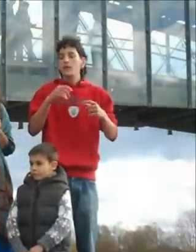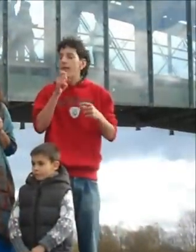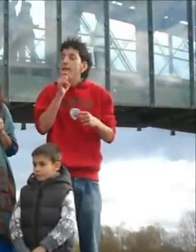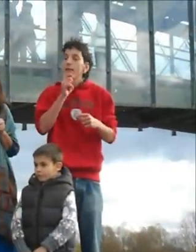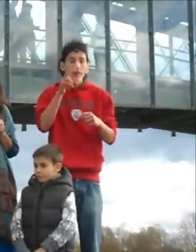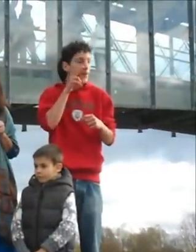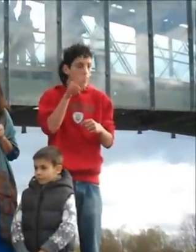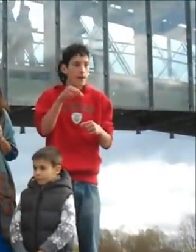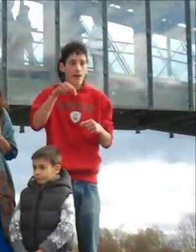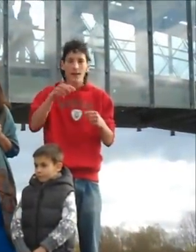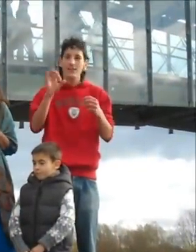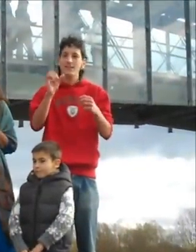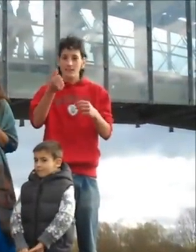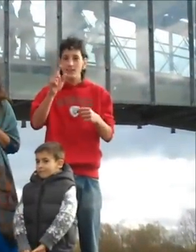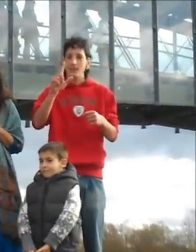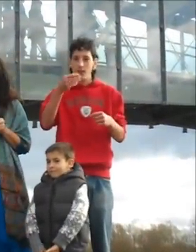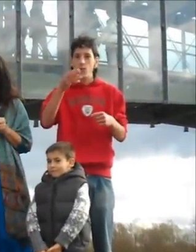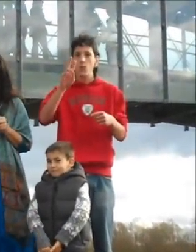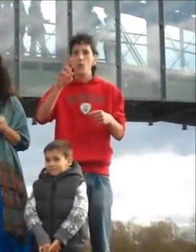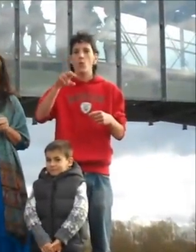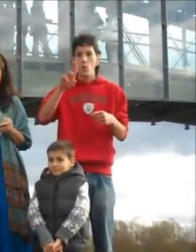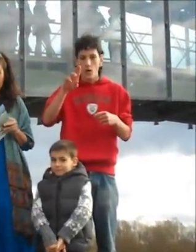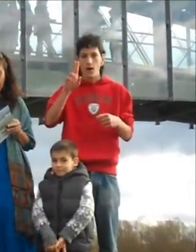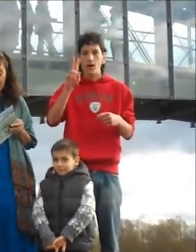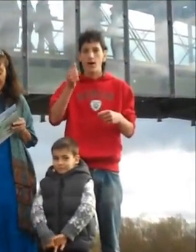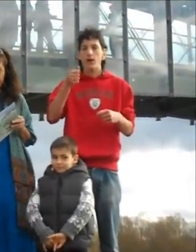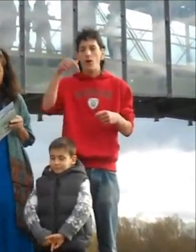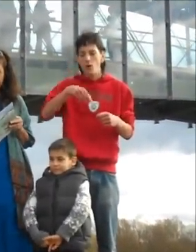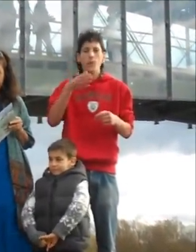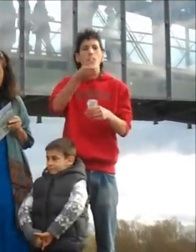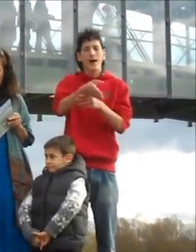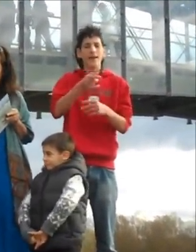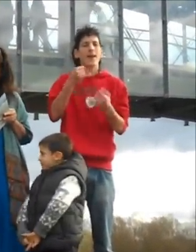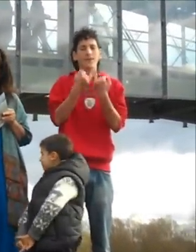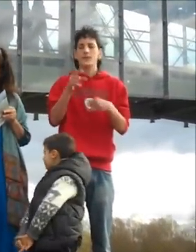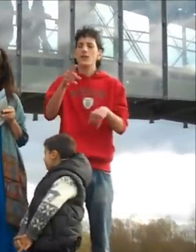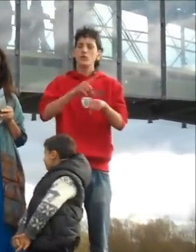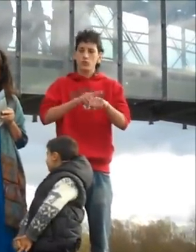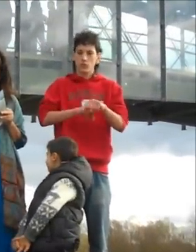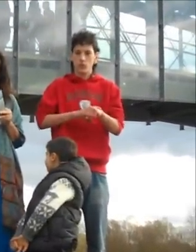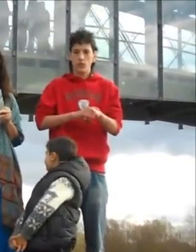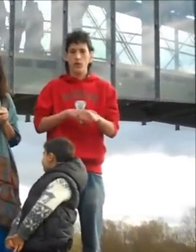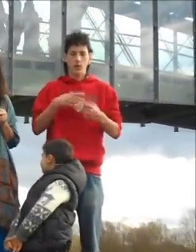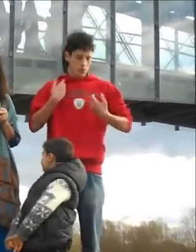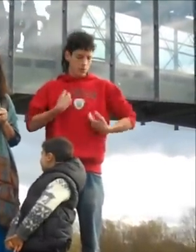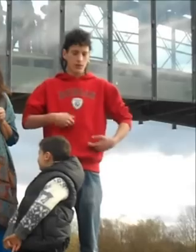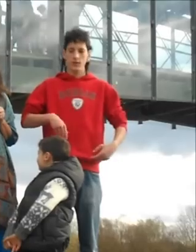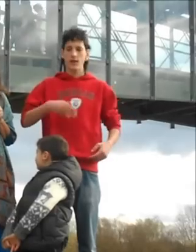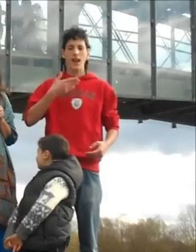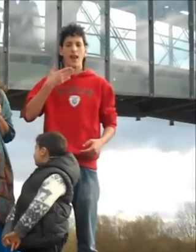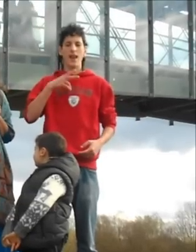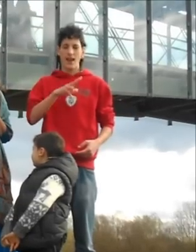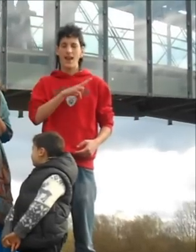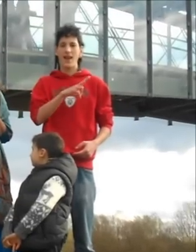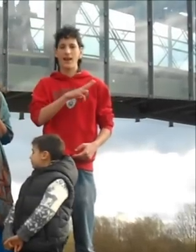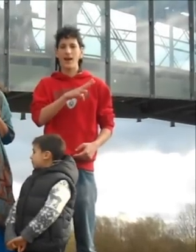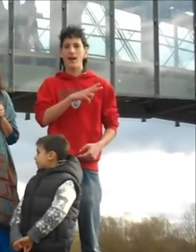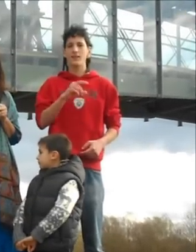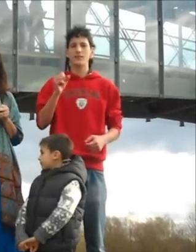Ikusi salburuan, gaur festara joango da bere orduan. Txit dotore jantzita,